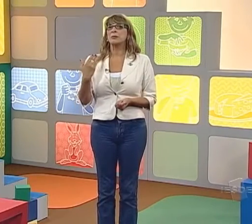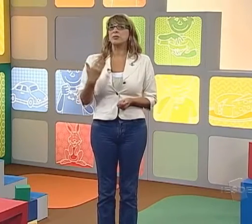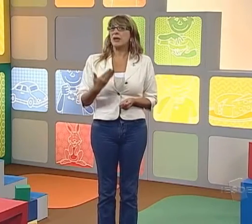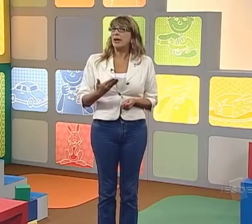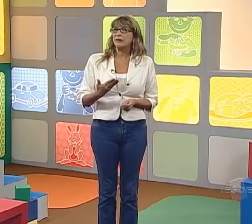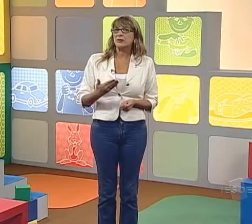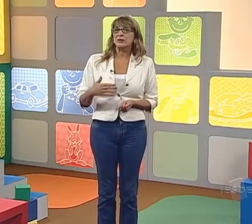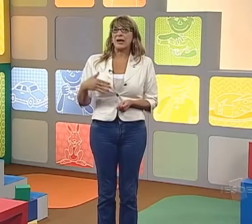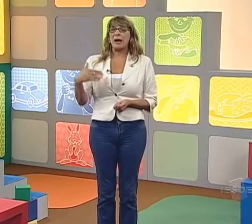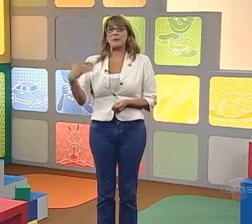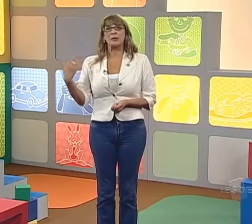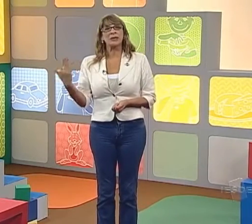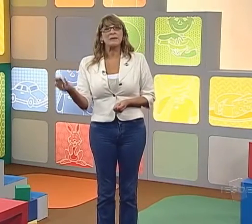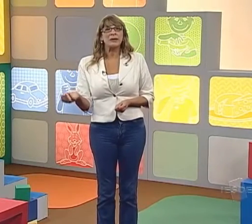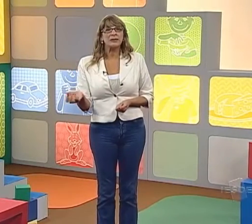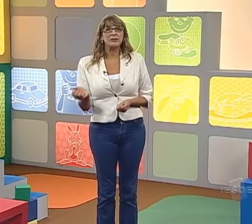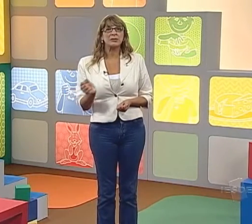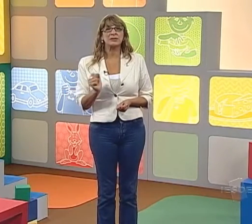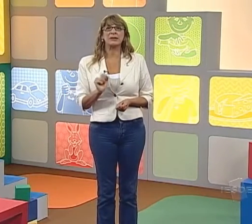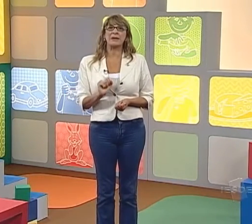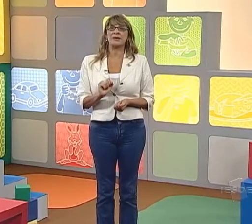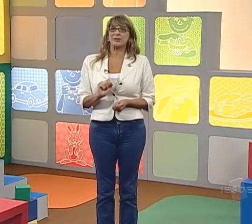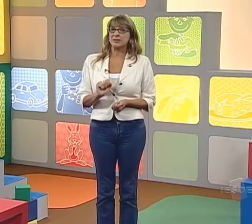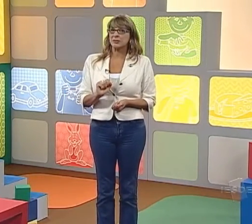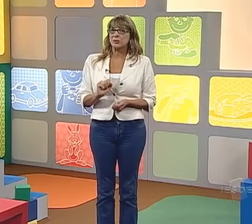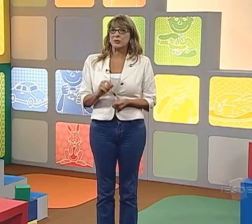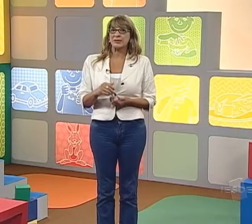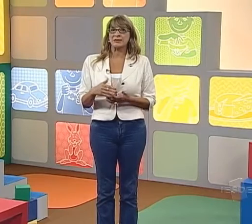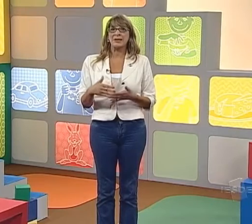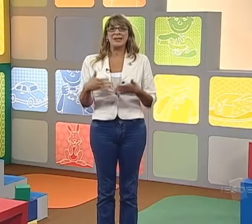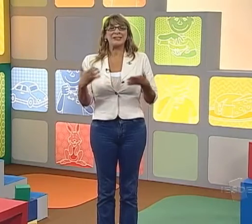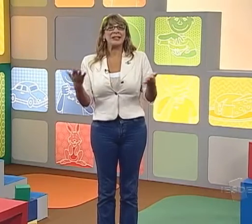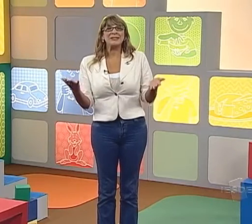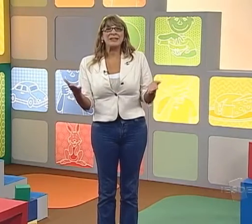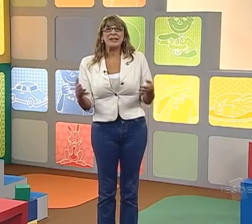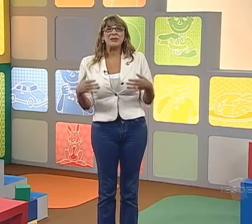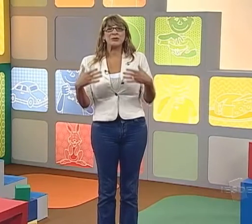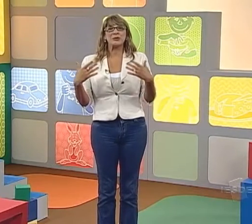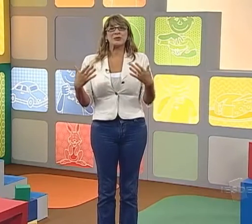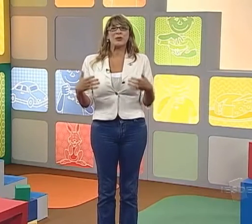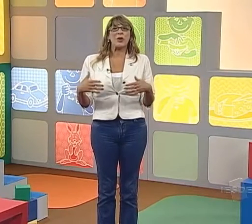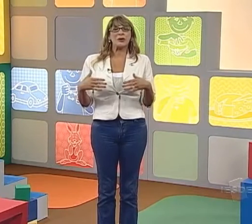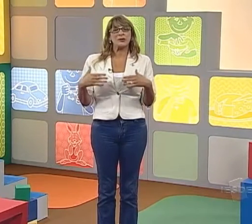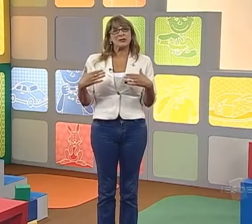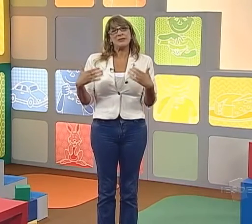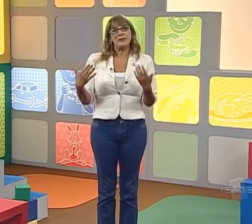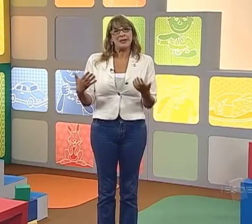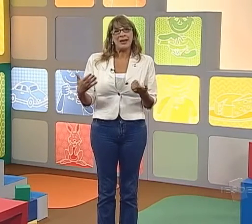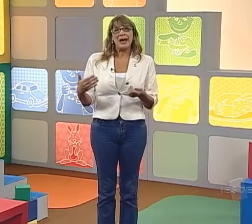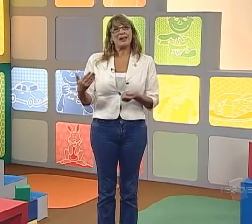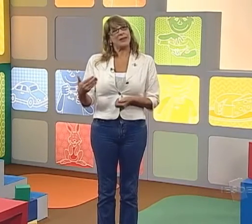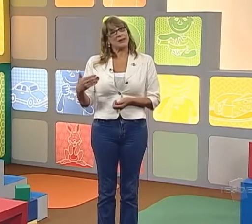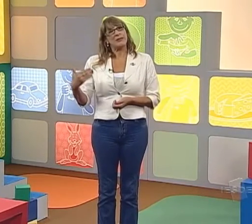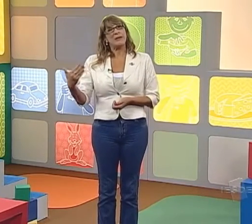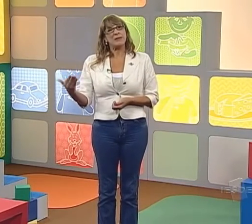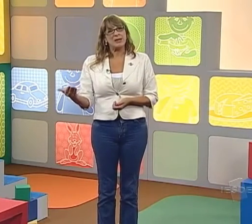por gestos, apontamentos, dramatizações, desenhos, fotos, enfim, até que a